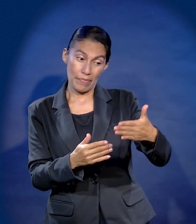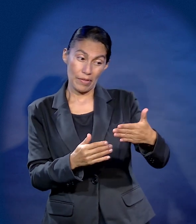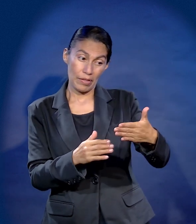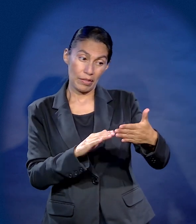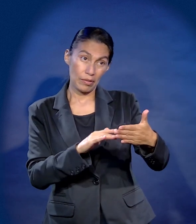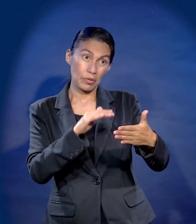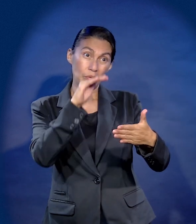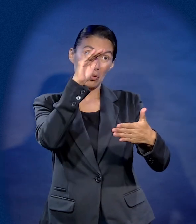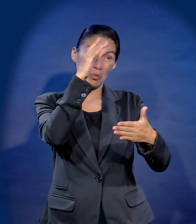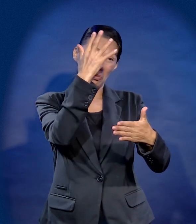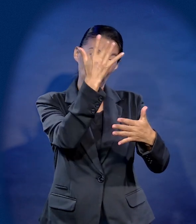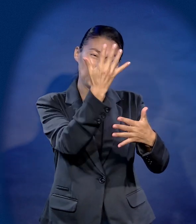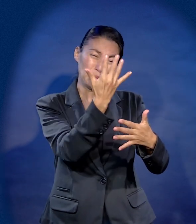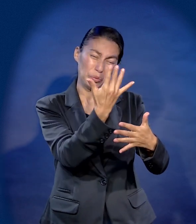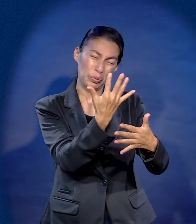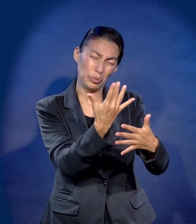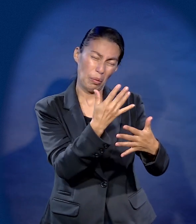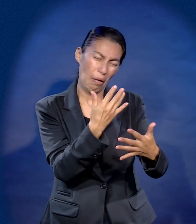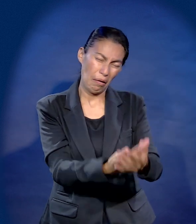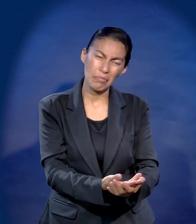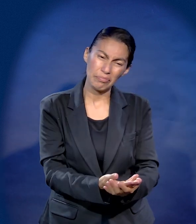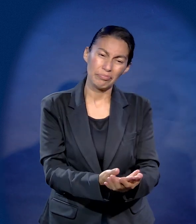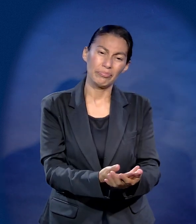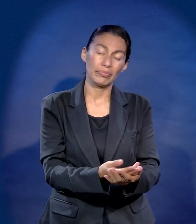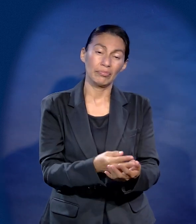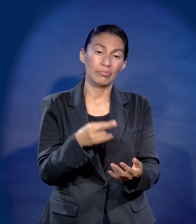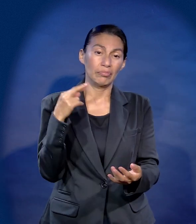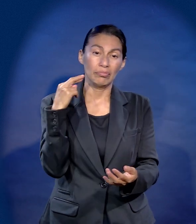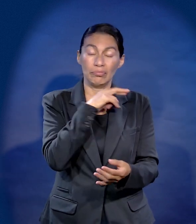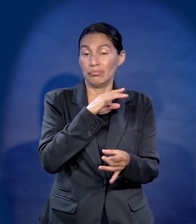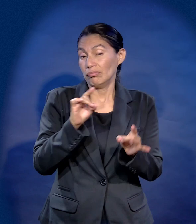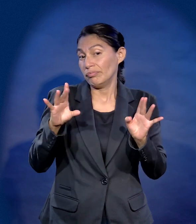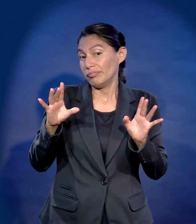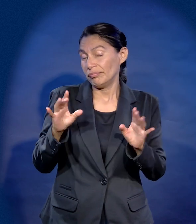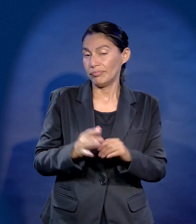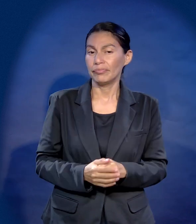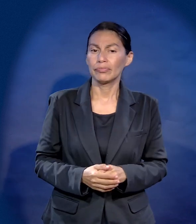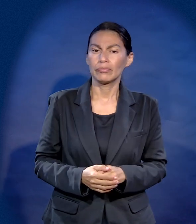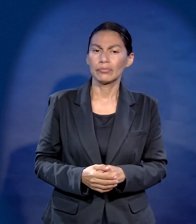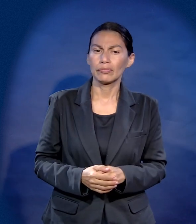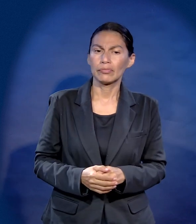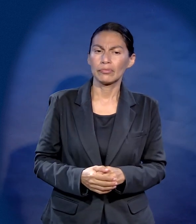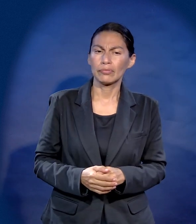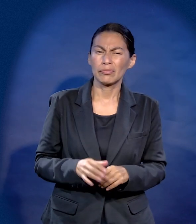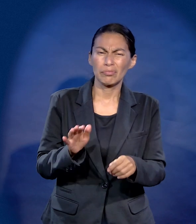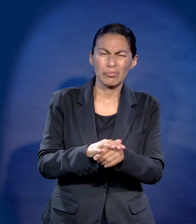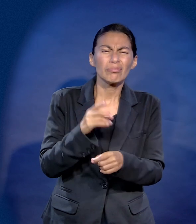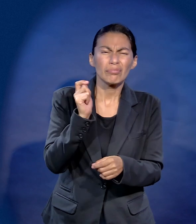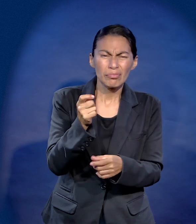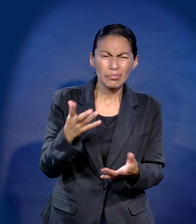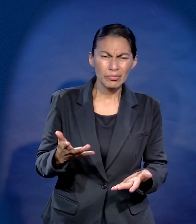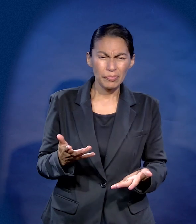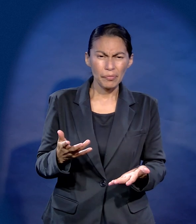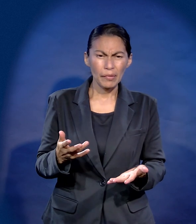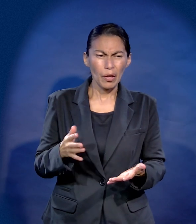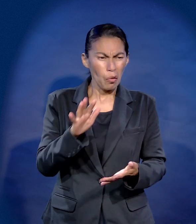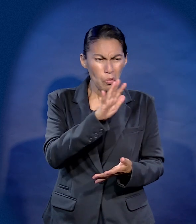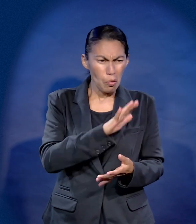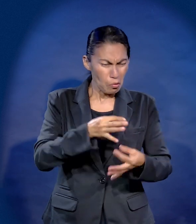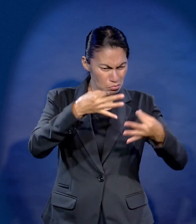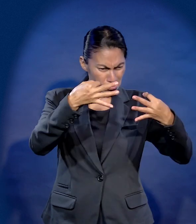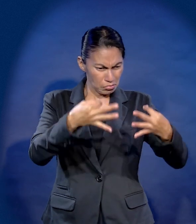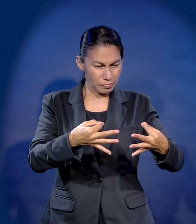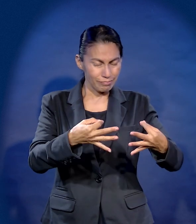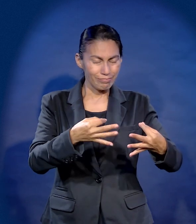pared elevada cuya caída viene súbita y repentinamente. De pronto, algo pasa. ¿Pero por